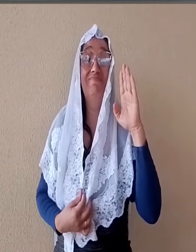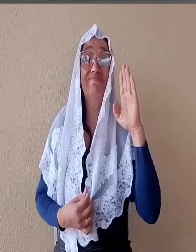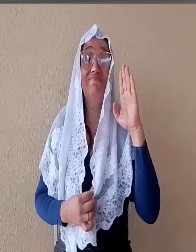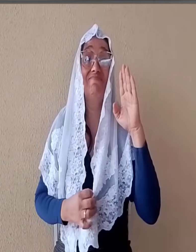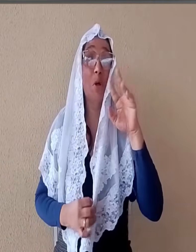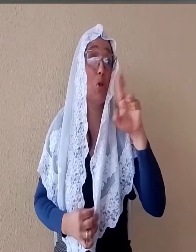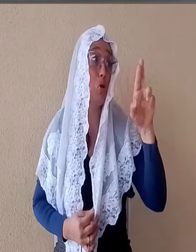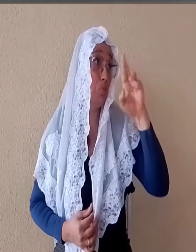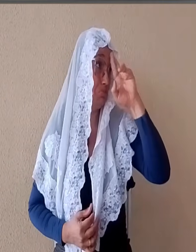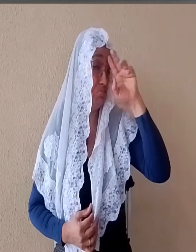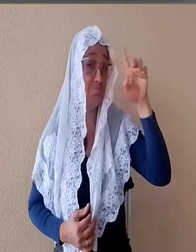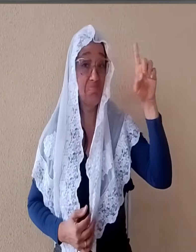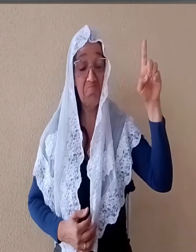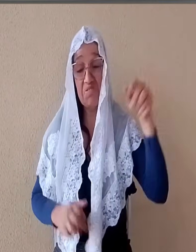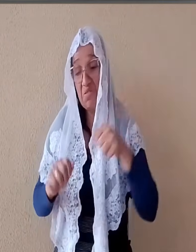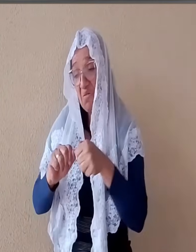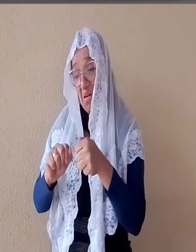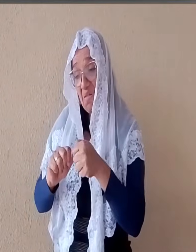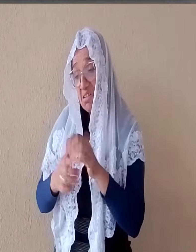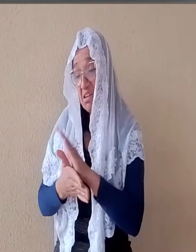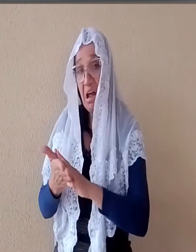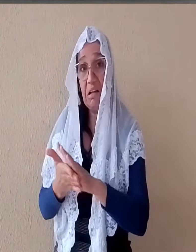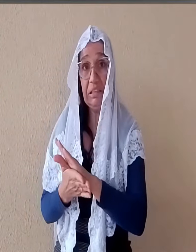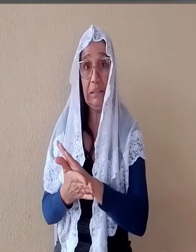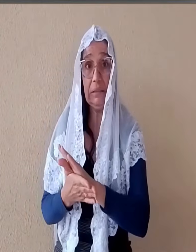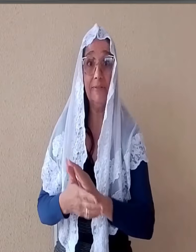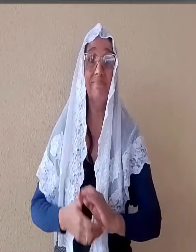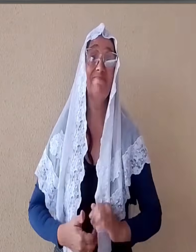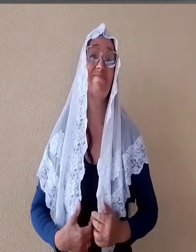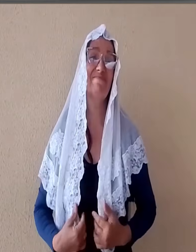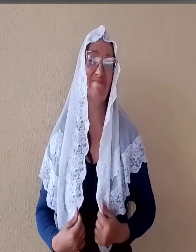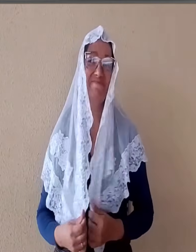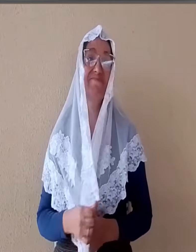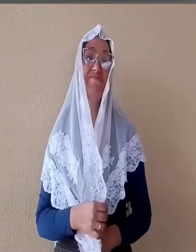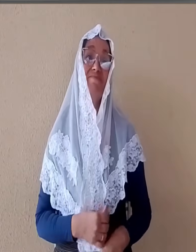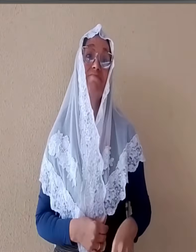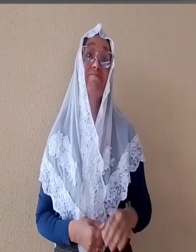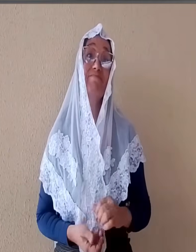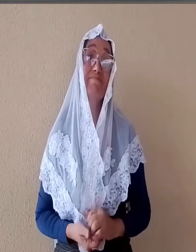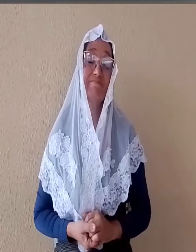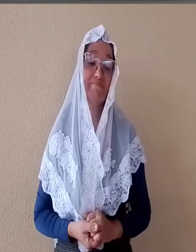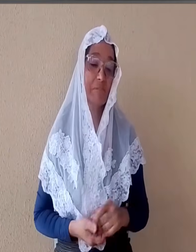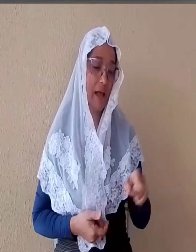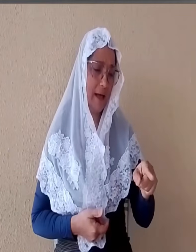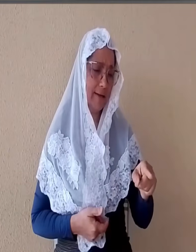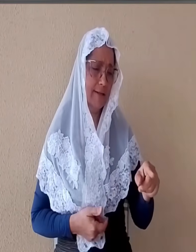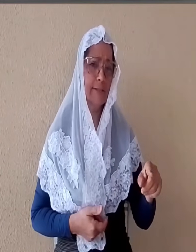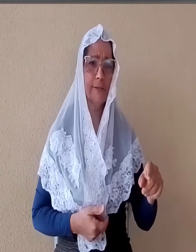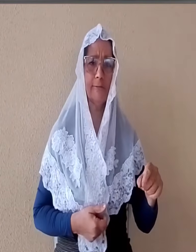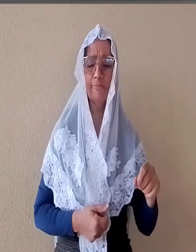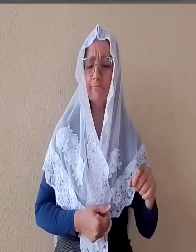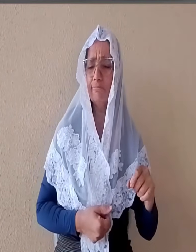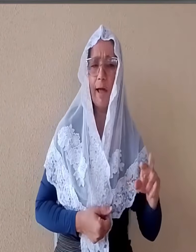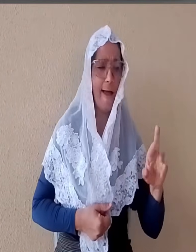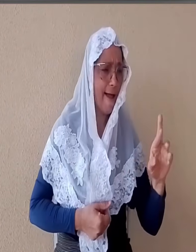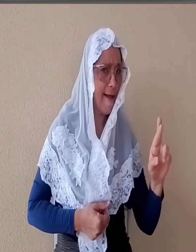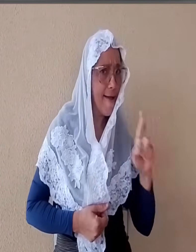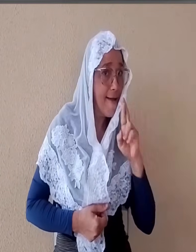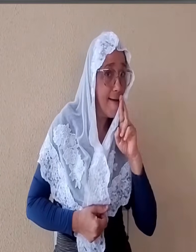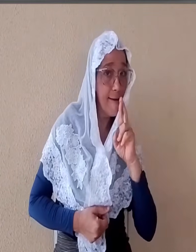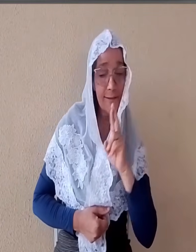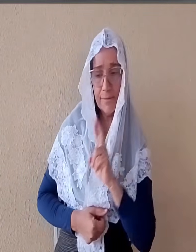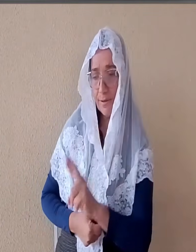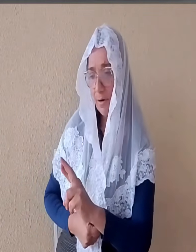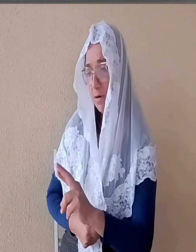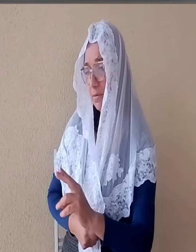disseram a toda a congregação: nós juramos-lhes pelo Senhor Deus de Israel, pelo